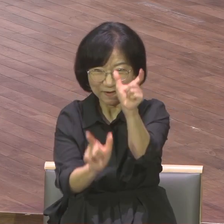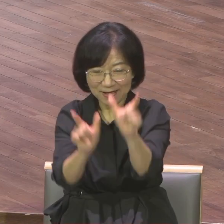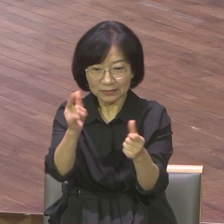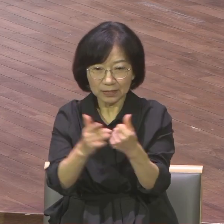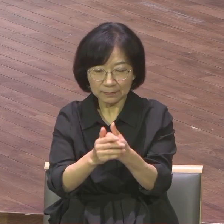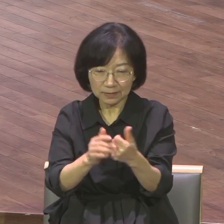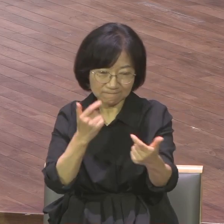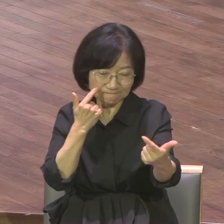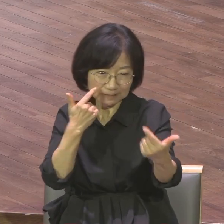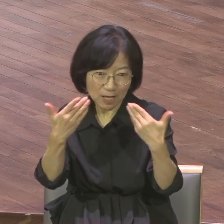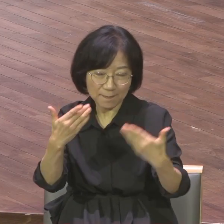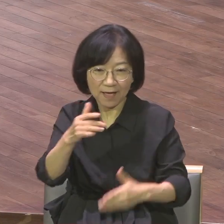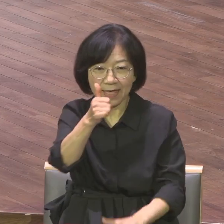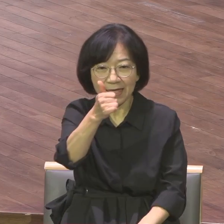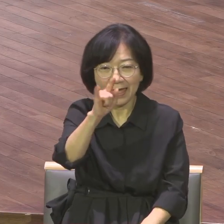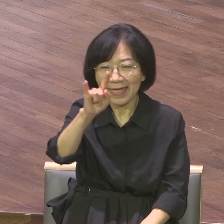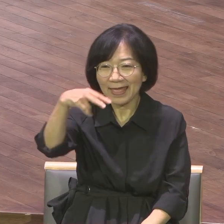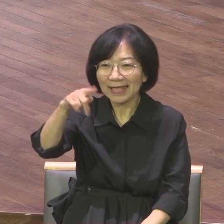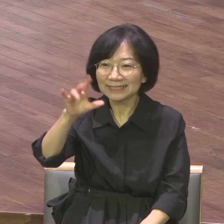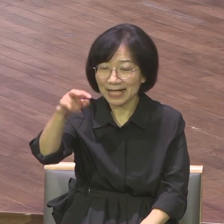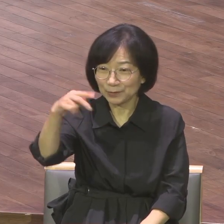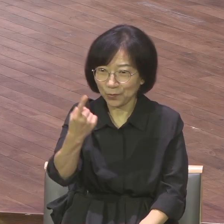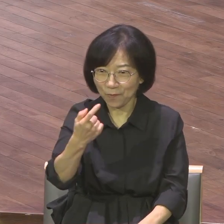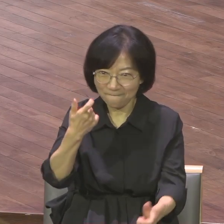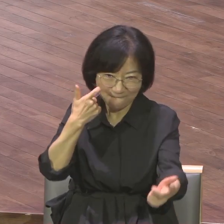이 해상도가 높은 기기가